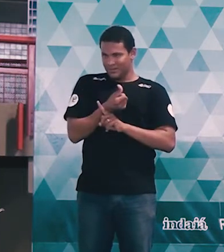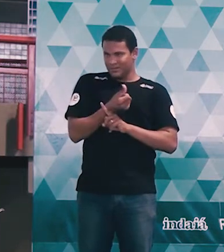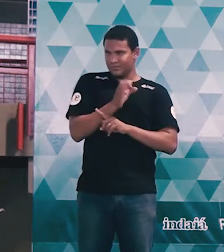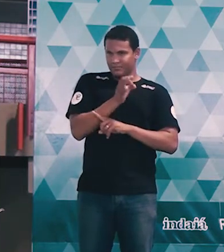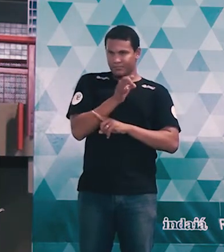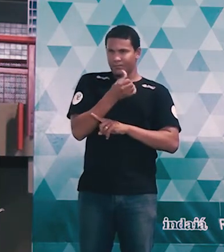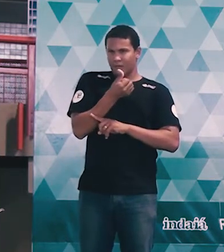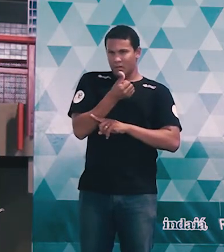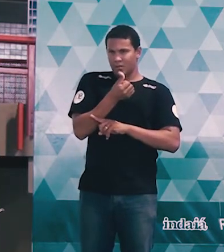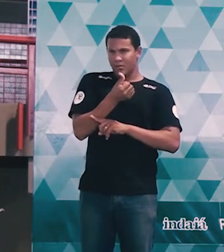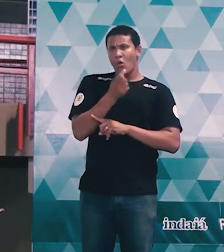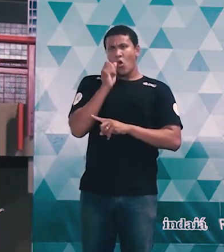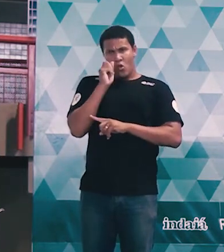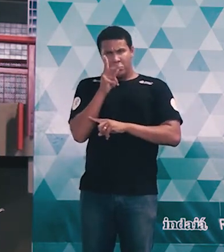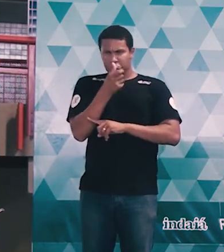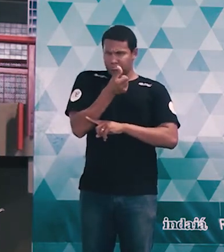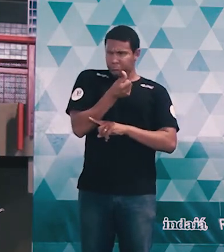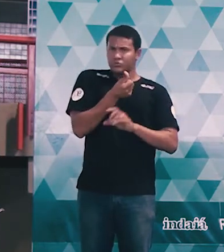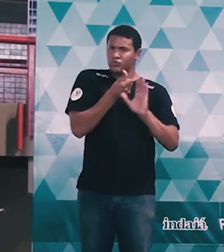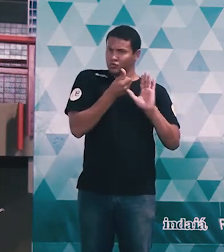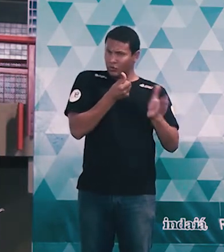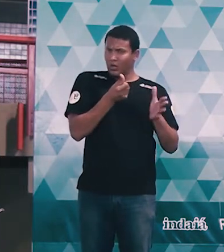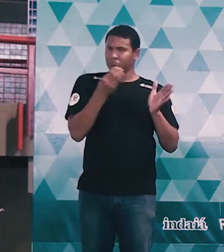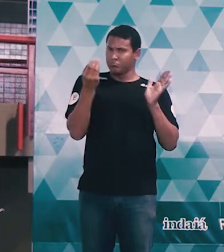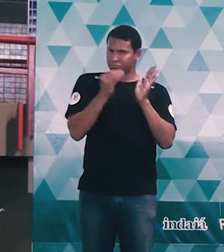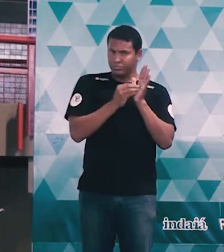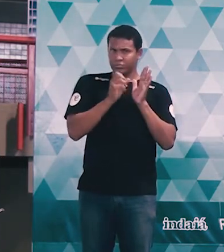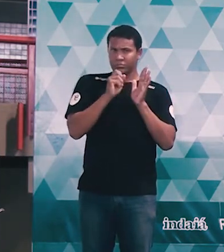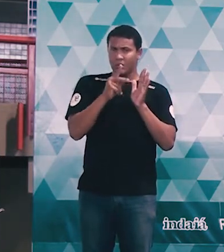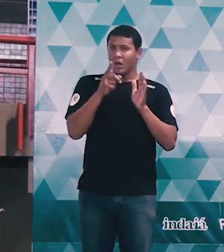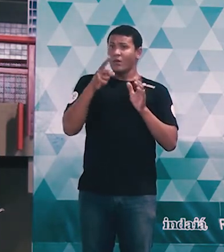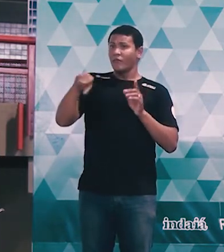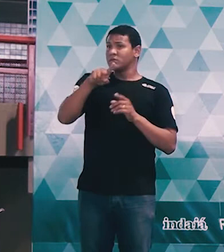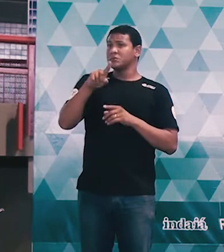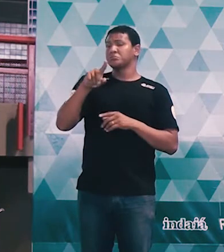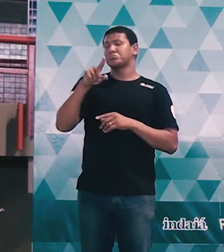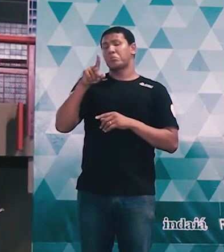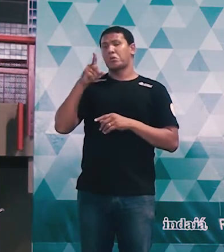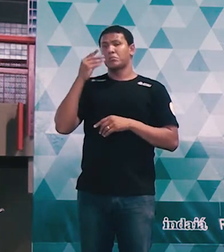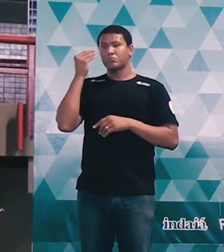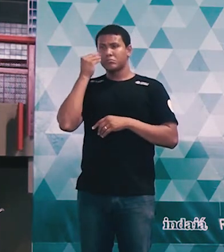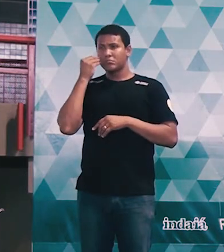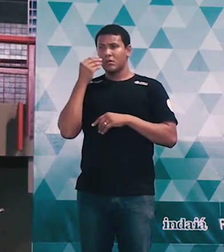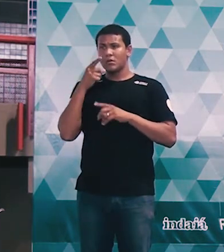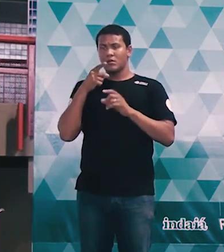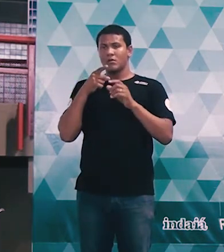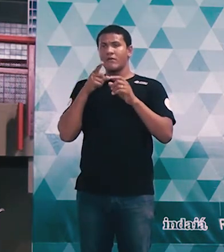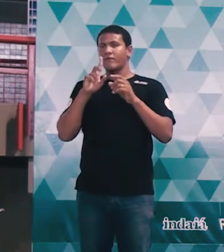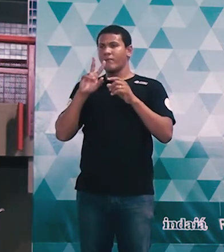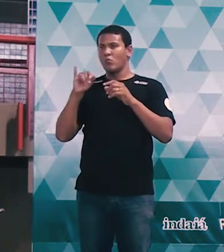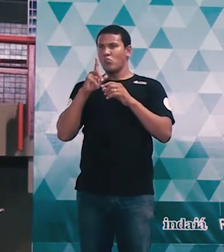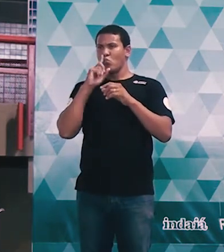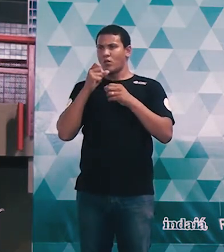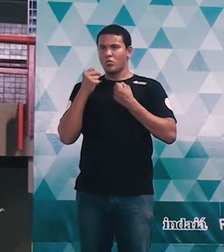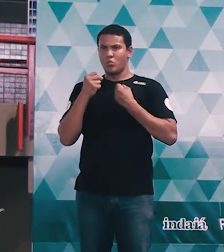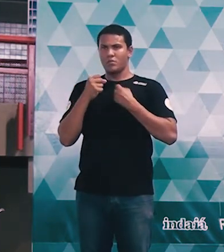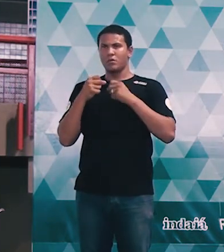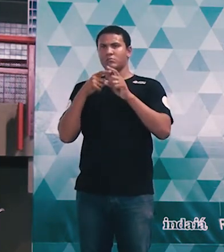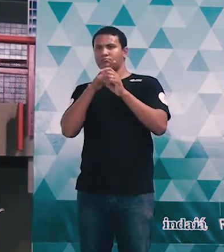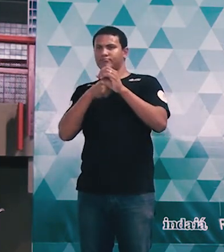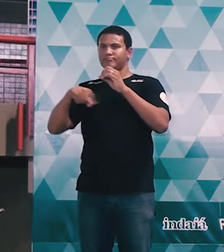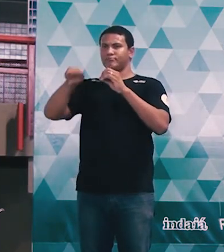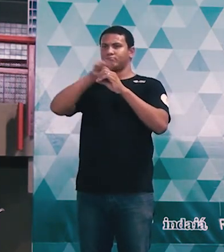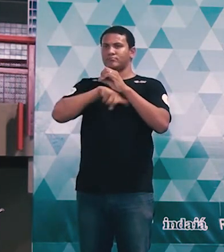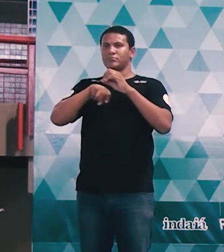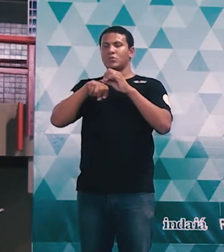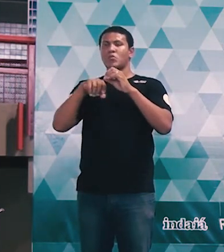Agora, depois que você anotou que a média é 6, você vai marcar todos os valores do primeiro reagente que são acima da média.